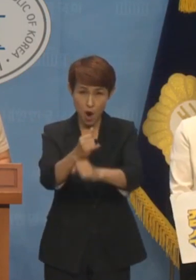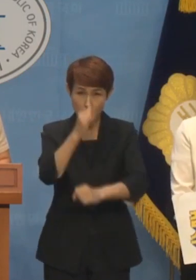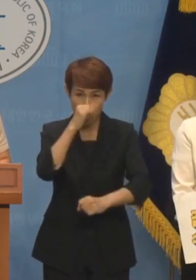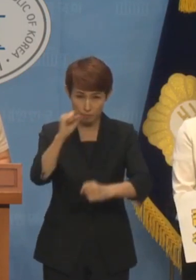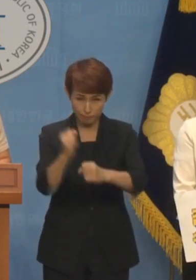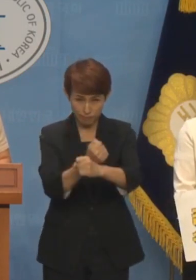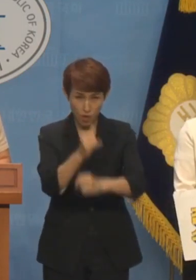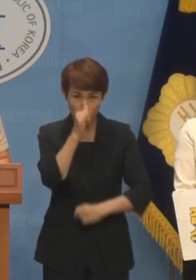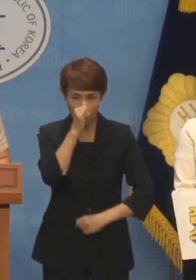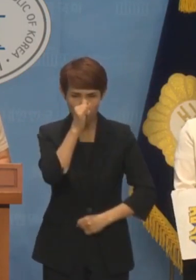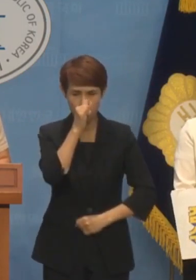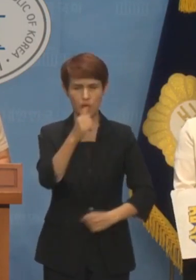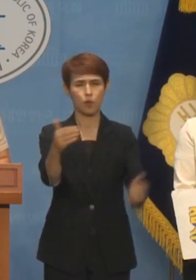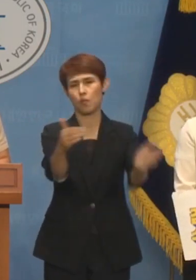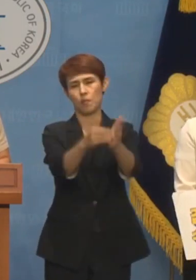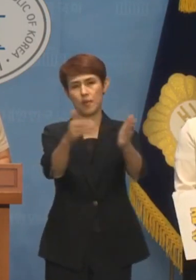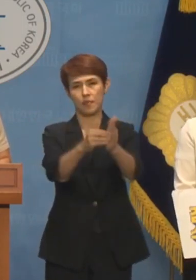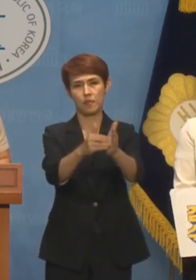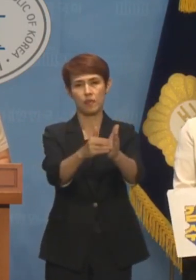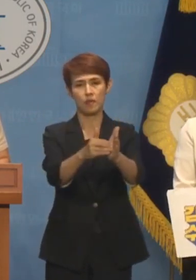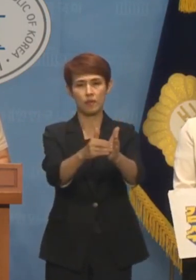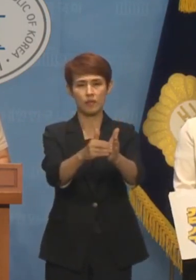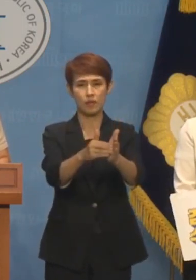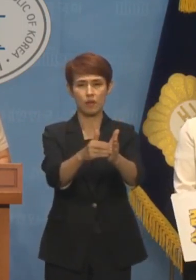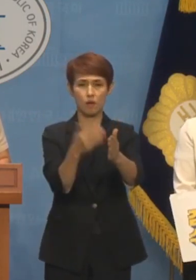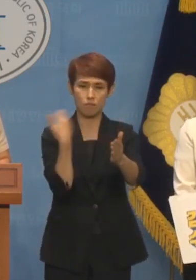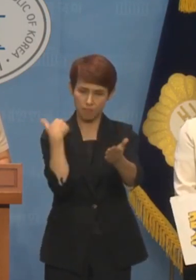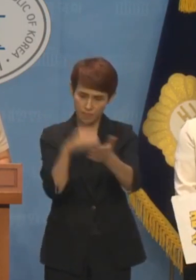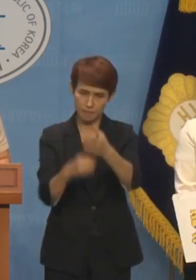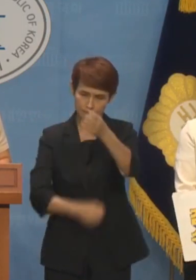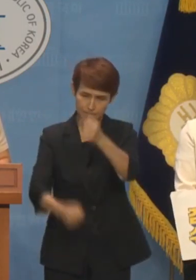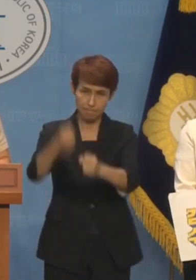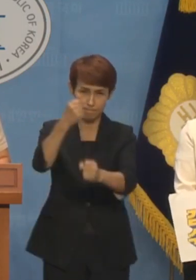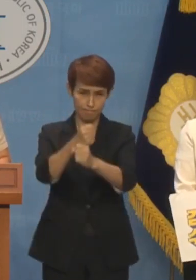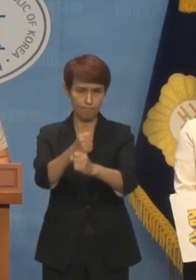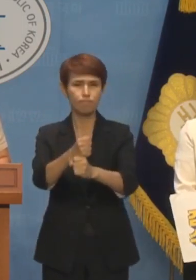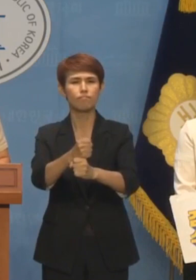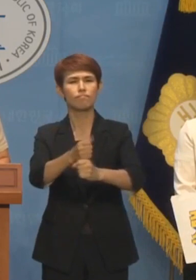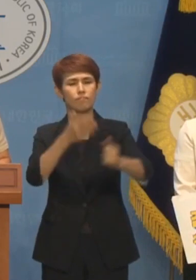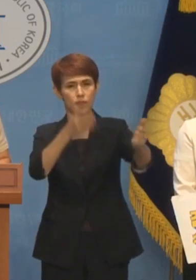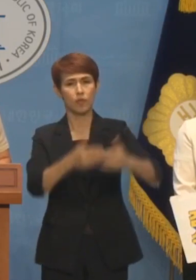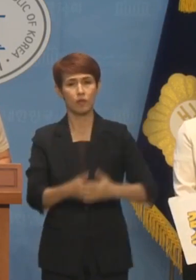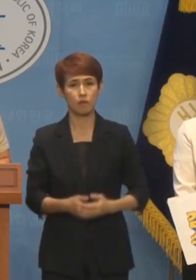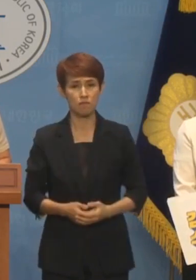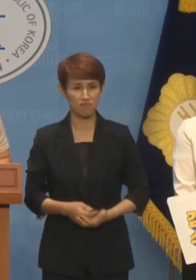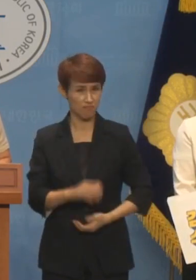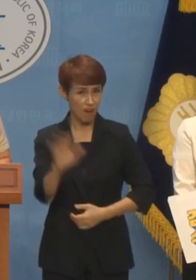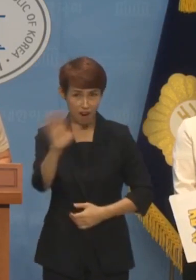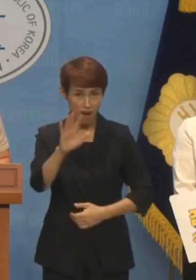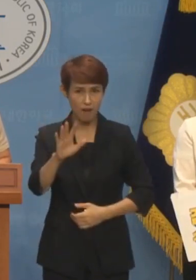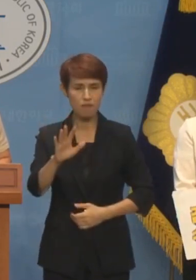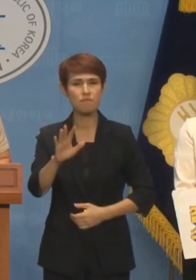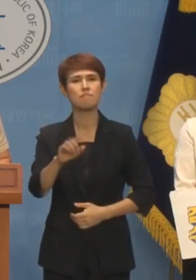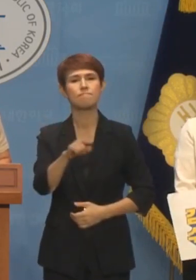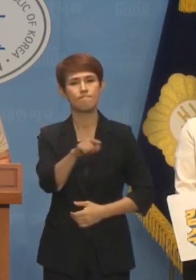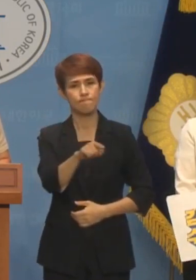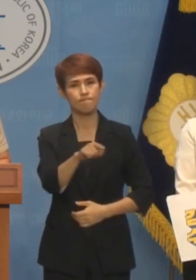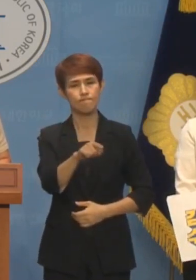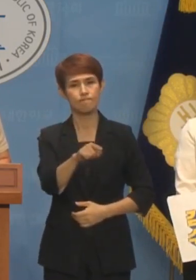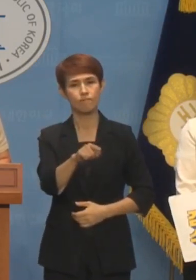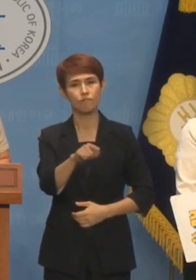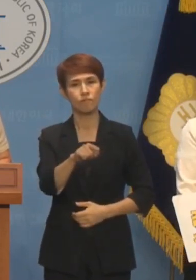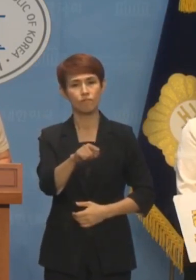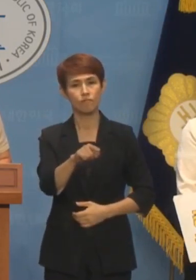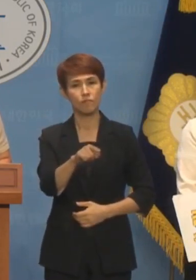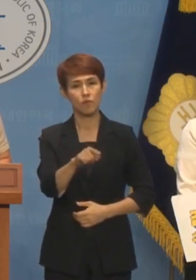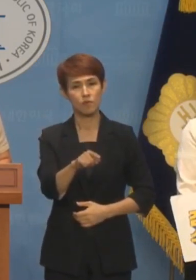중단하고 고속도로 건설 사업을 즉시 원안대로 재개하지 않는다면 역사의 심판에 앞서서 현실에서